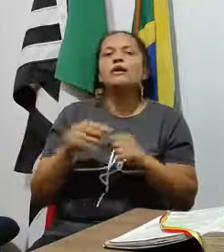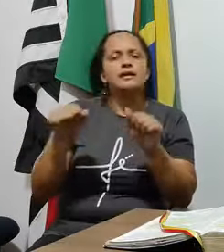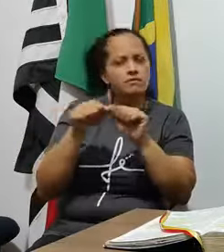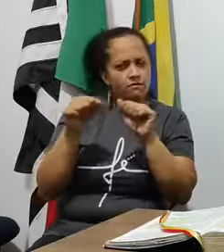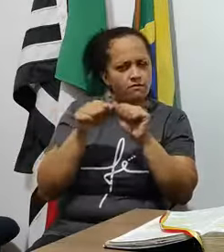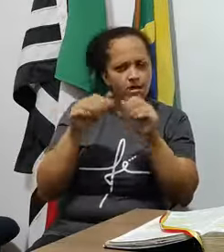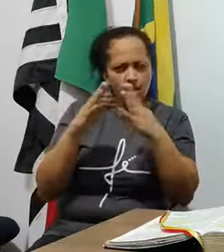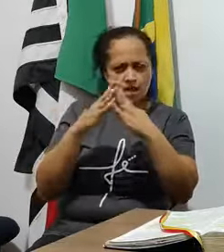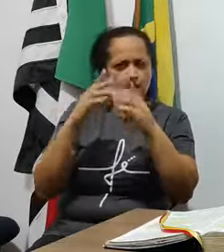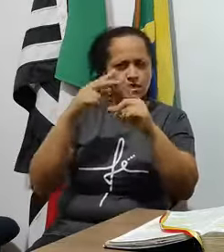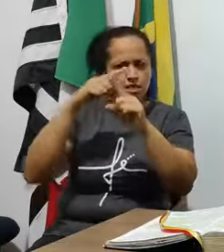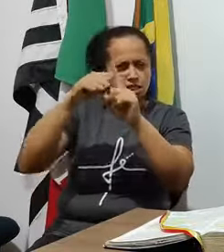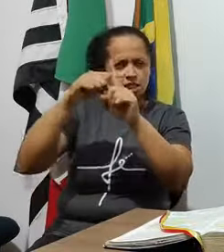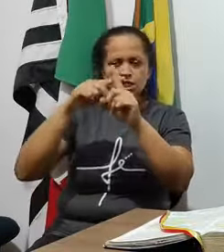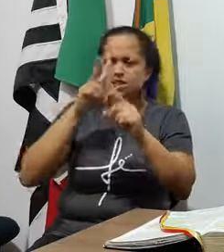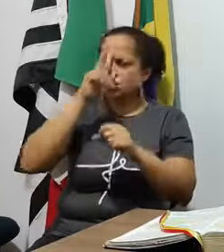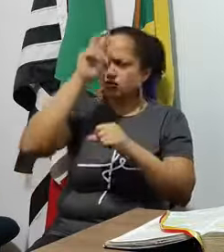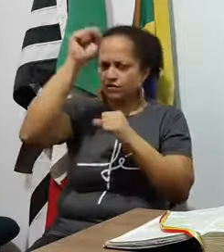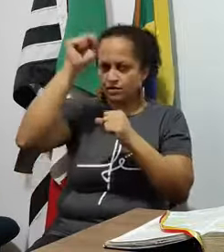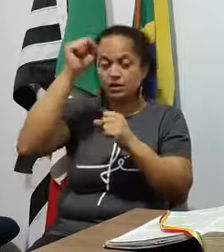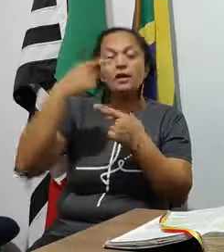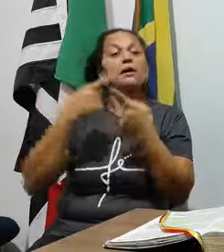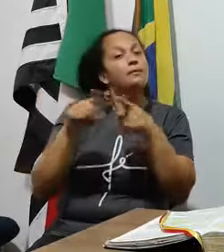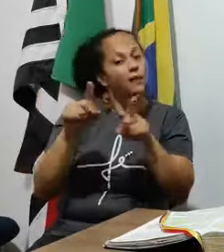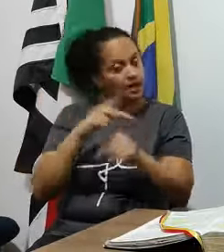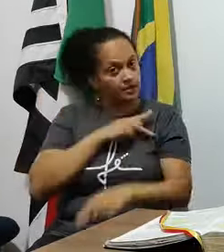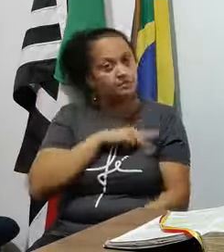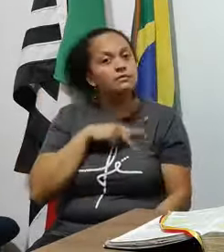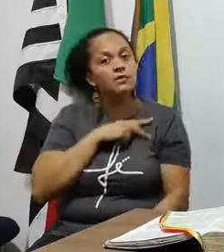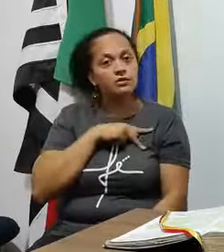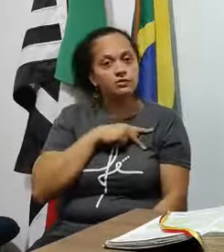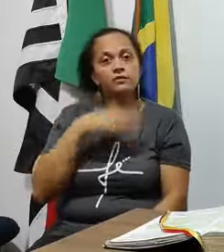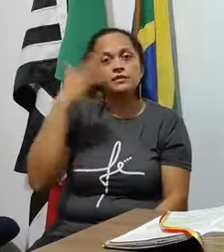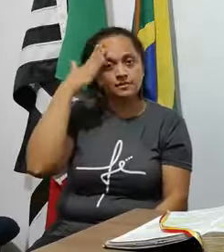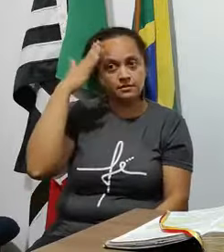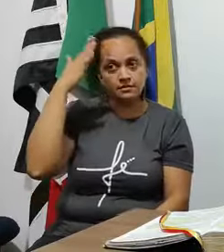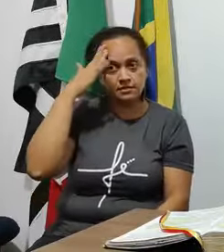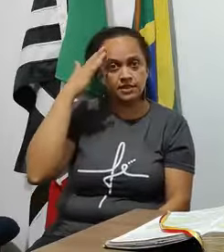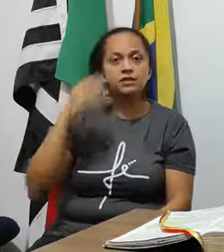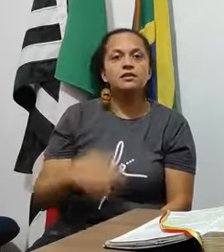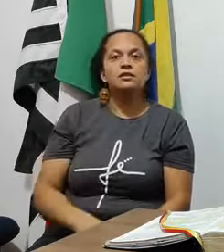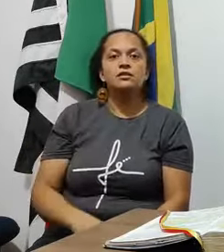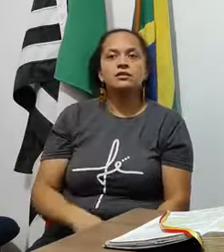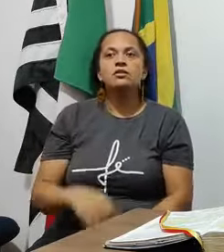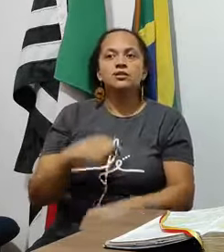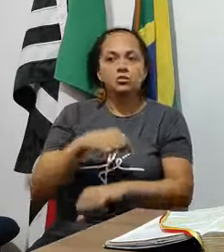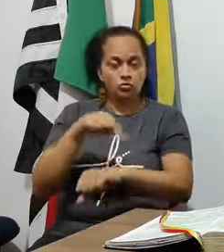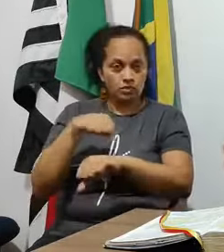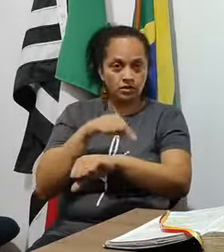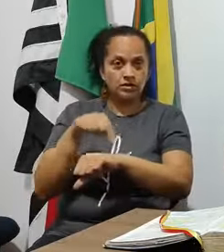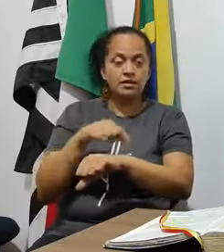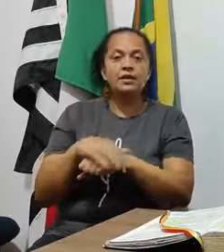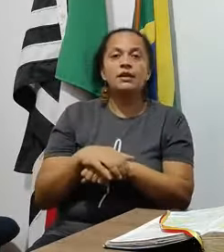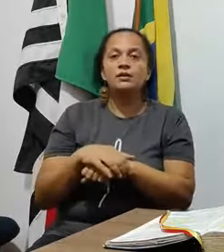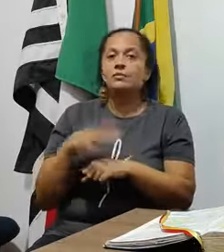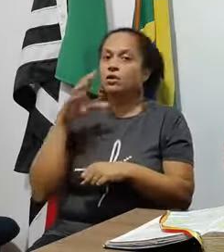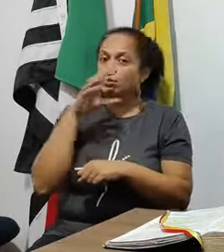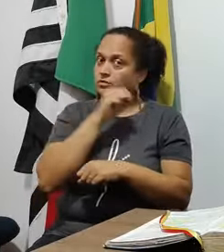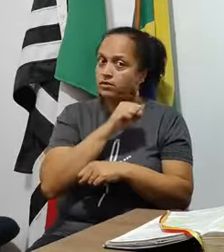sabia que o tempo da morte dele, o tempo do martírio dele estava próximo. E ele